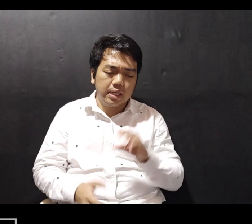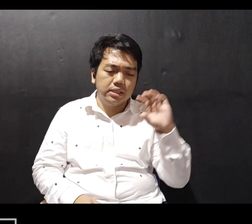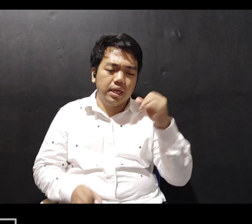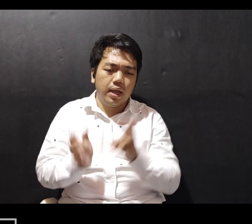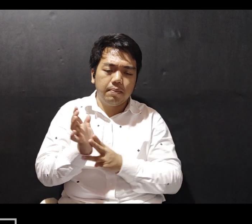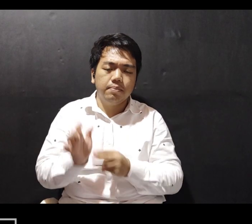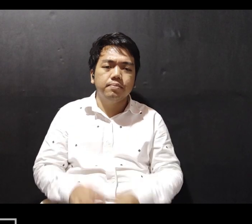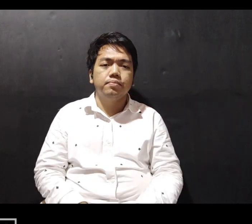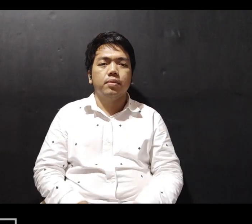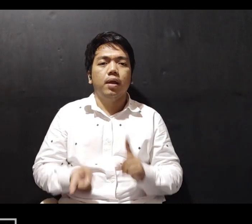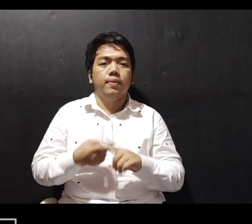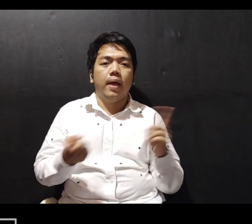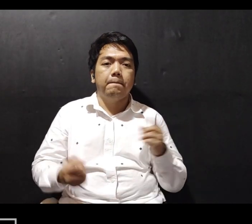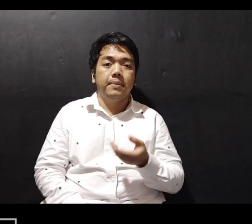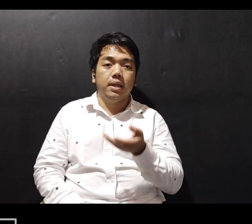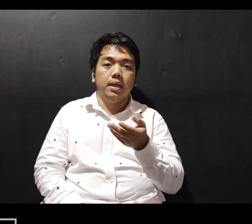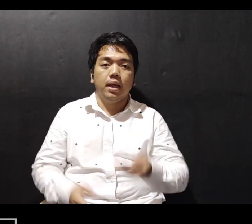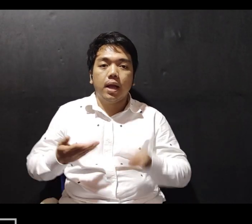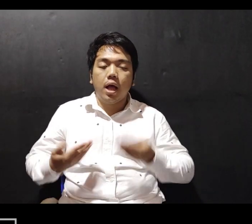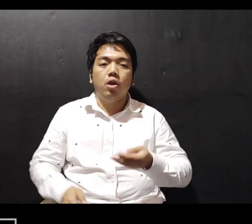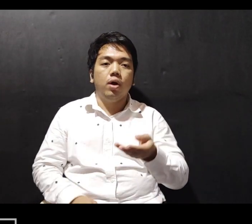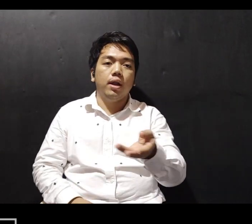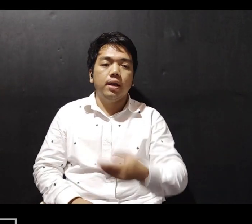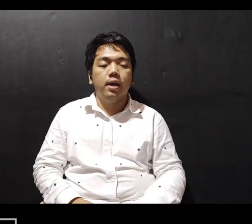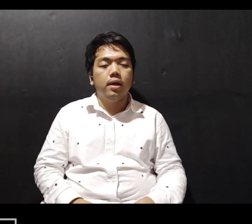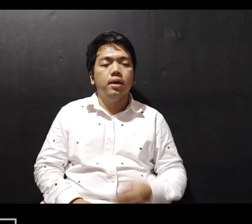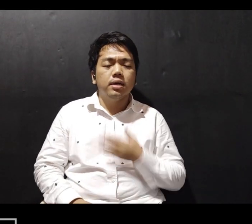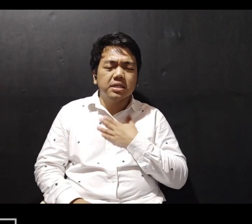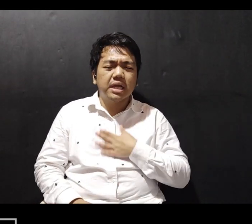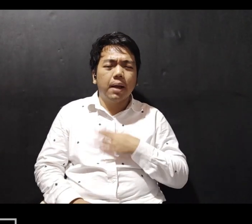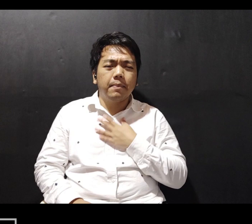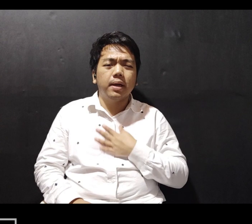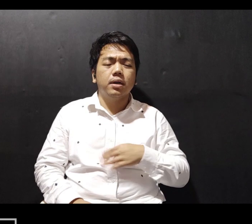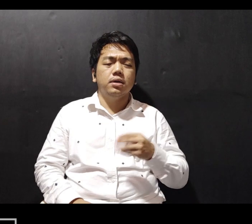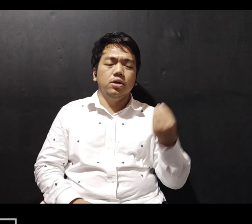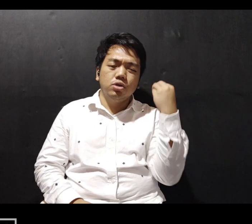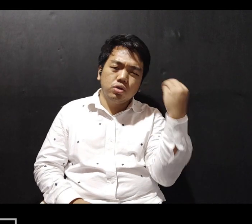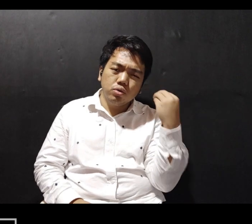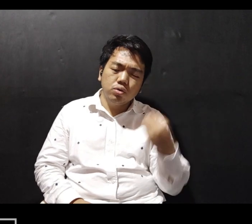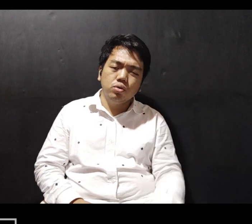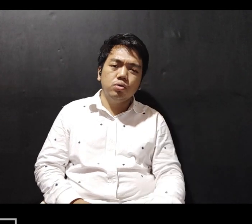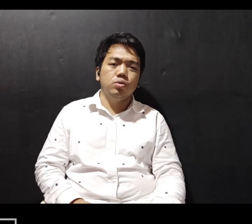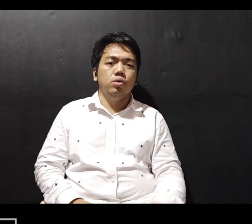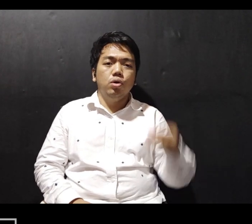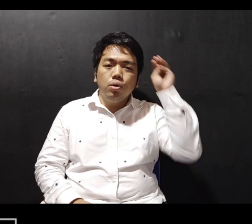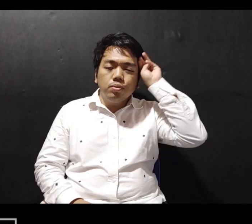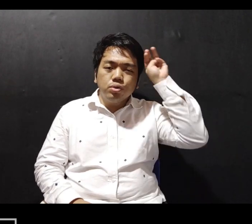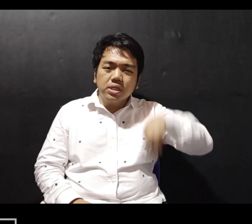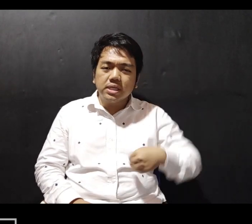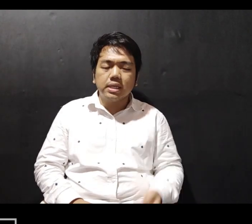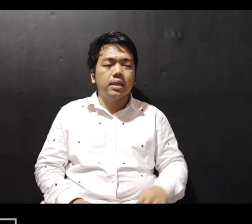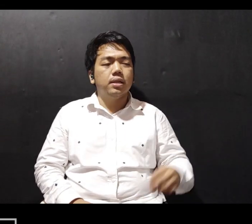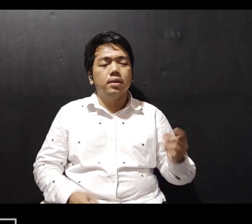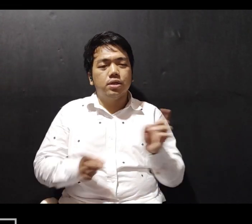Tapi jika Anda sabar menunggu setelah 5 tahun, mujizat terjadi. Karena